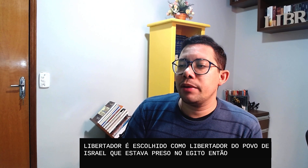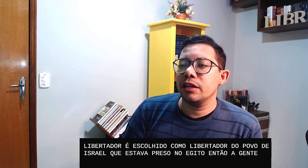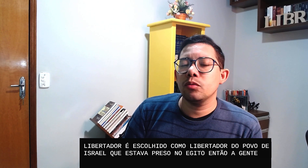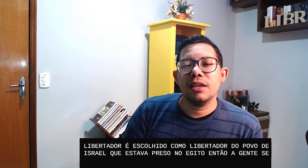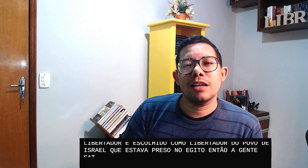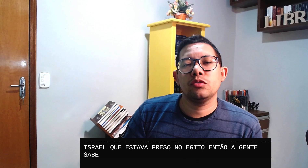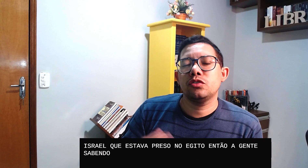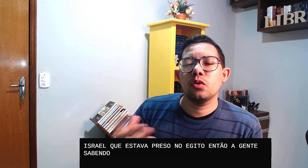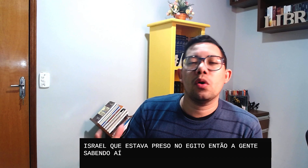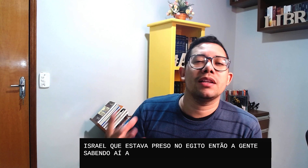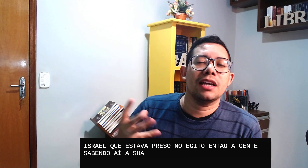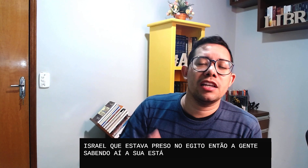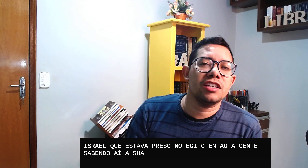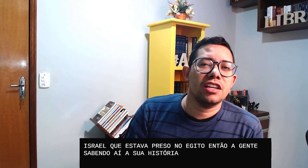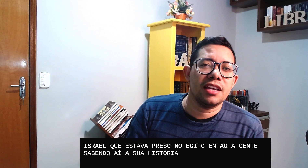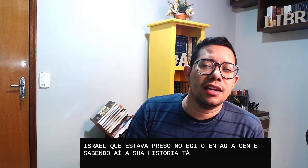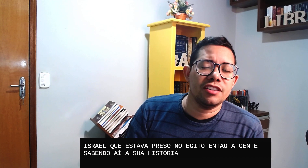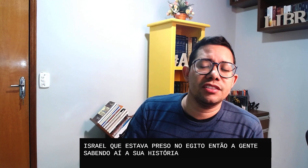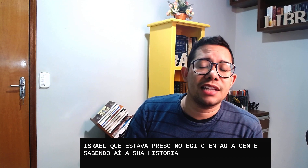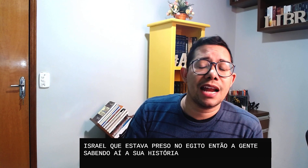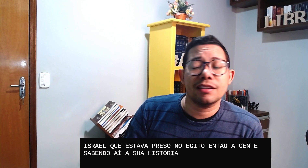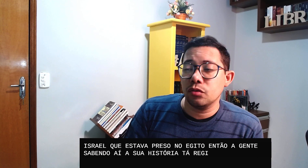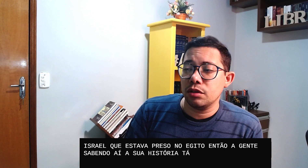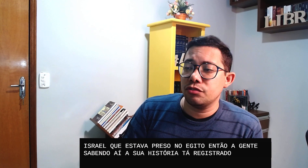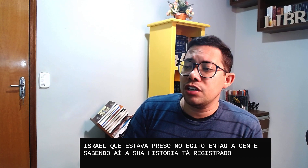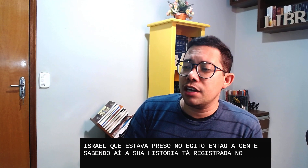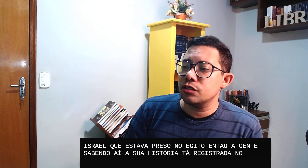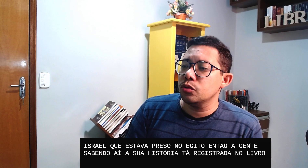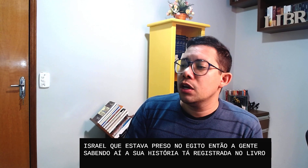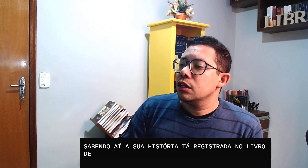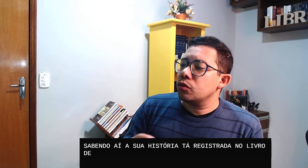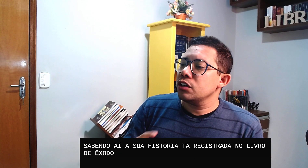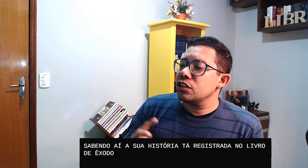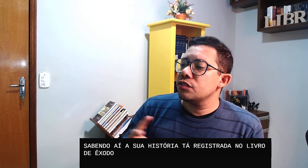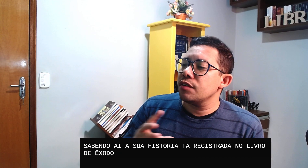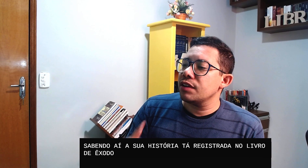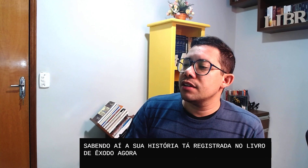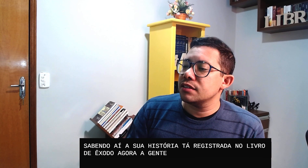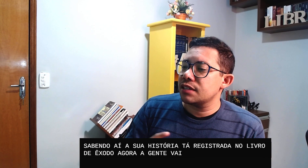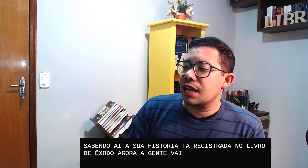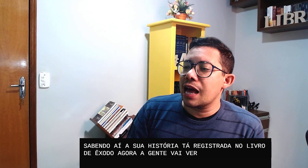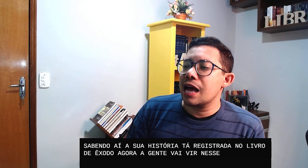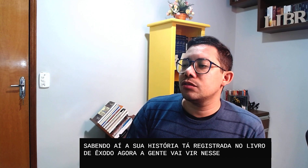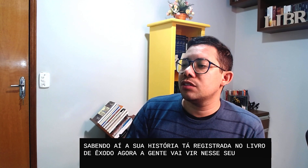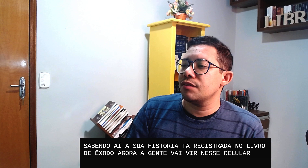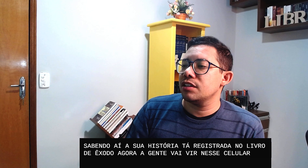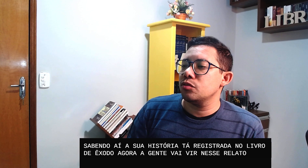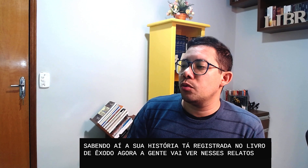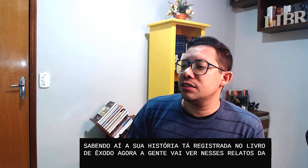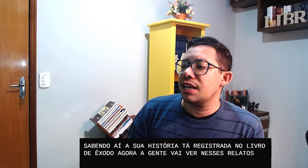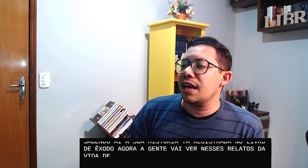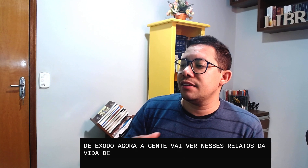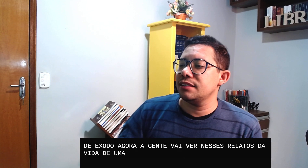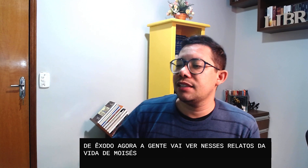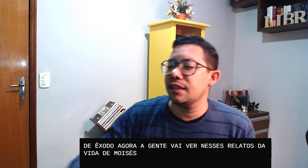sabendo aí a sua história, está registrada no livro de Êxodo. Então, quando a gente vai vendo esses relatos da vida de Moisés, entendendo a